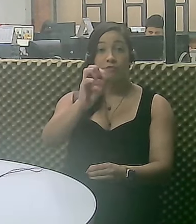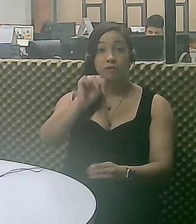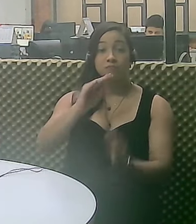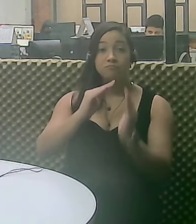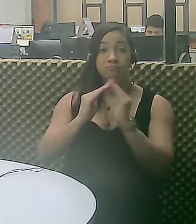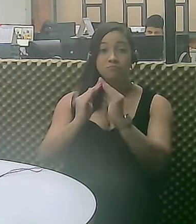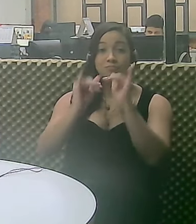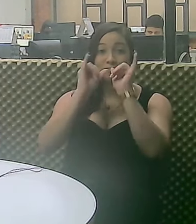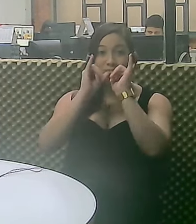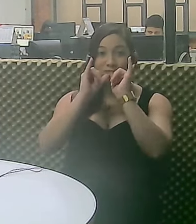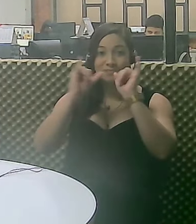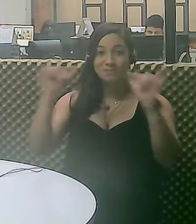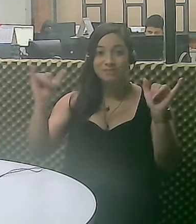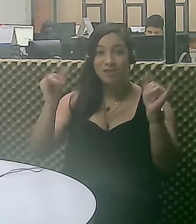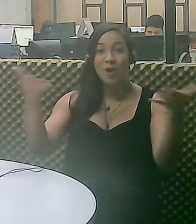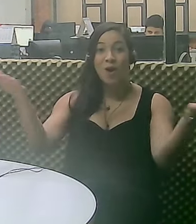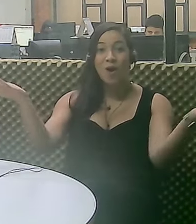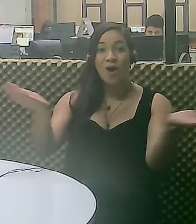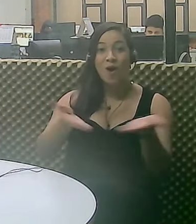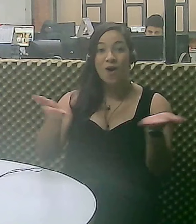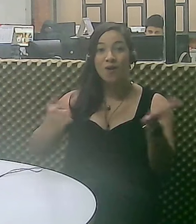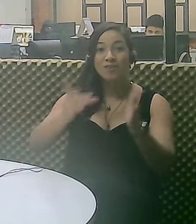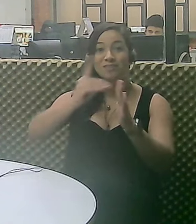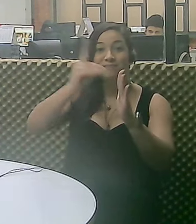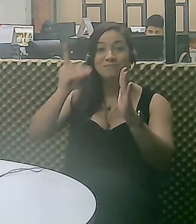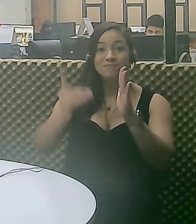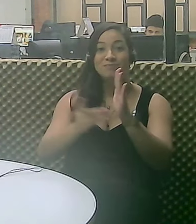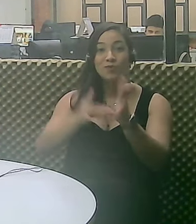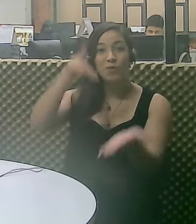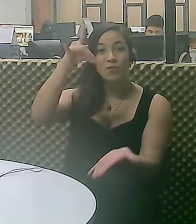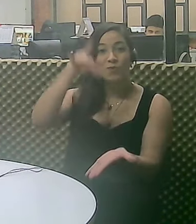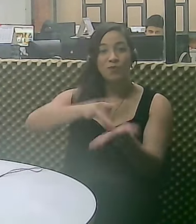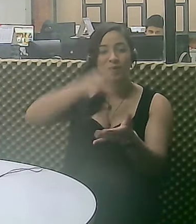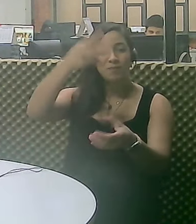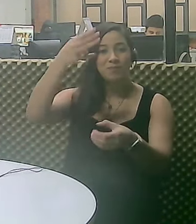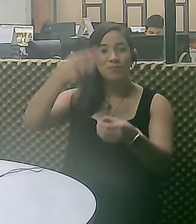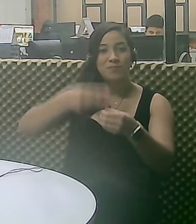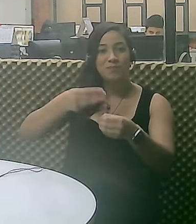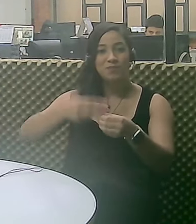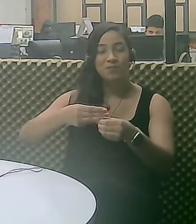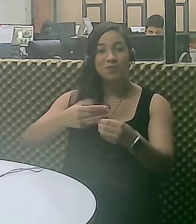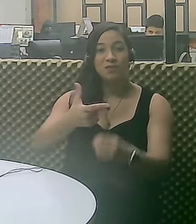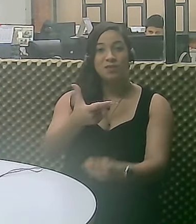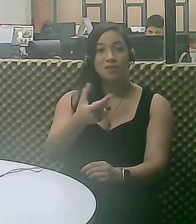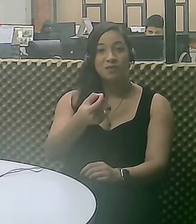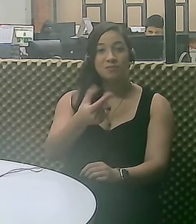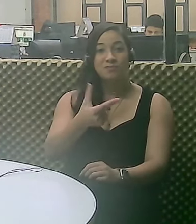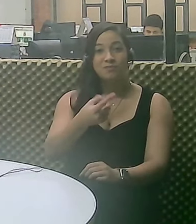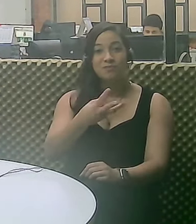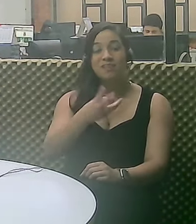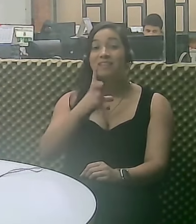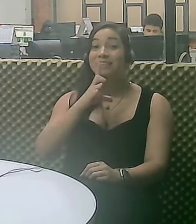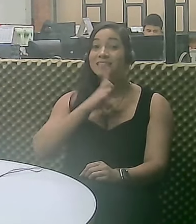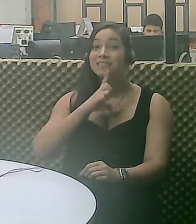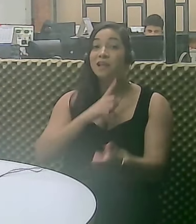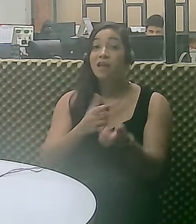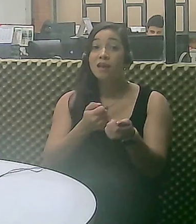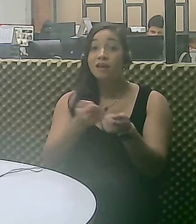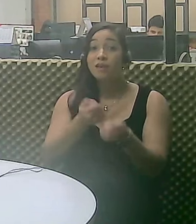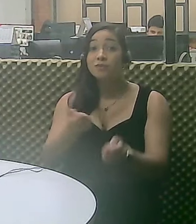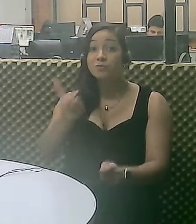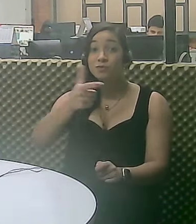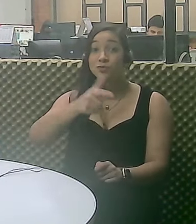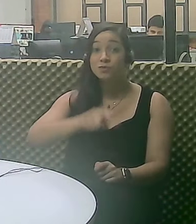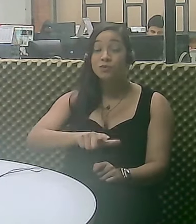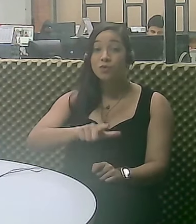A publicação foi feita na edição de hoje do Diário Oficial do Município. O refim habitacional 2023 contempla a renegociação